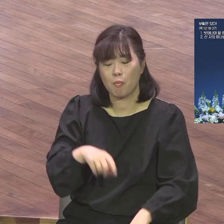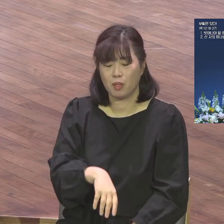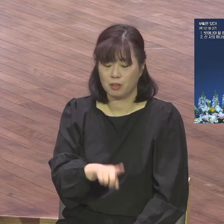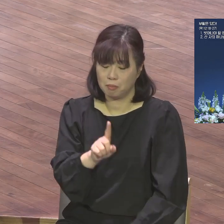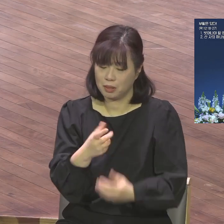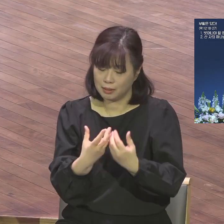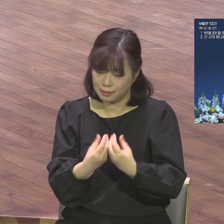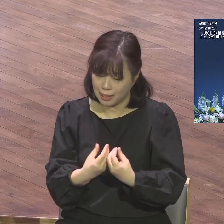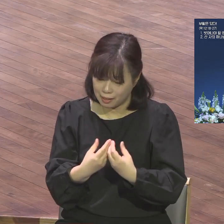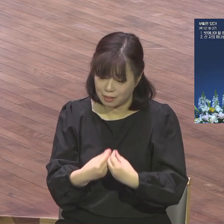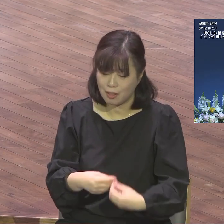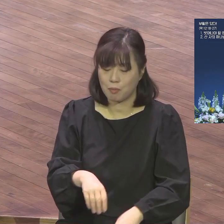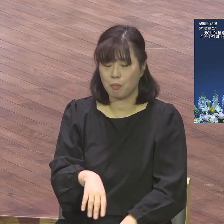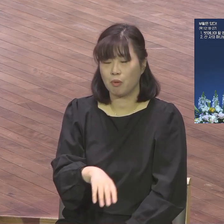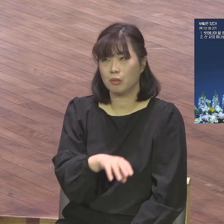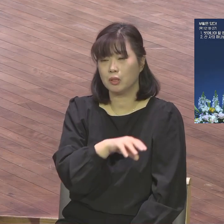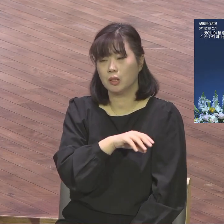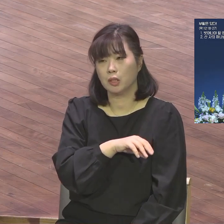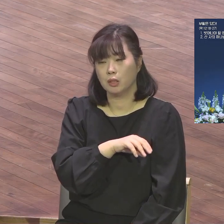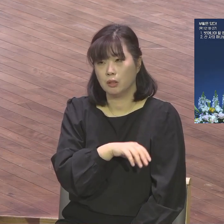다 자유주의입니다.